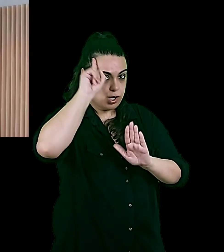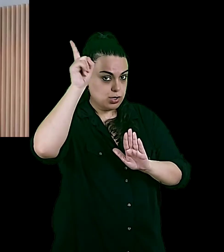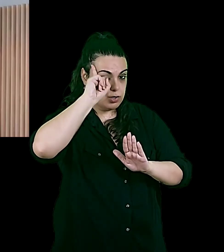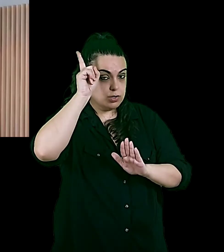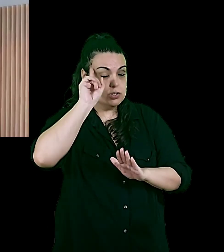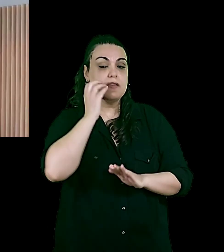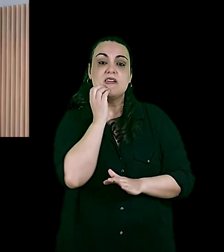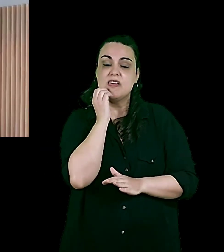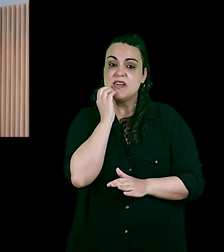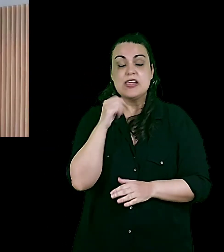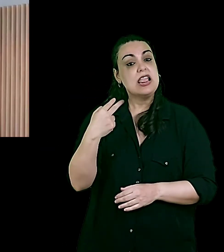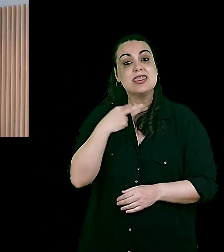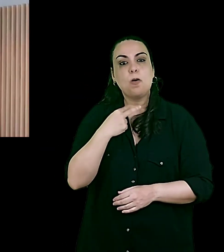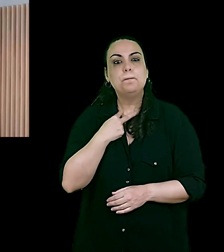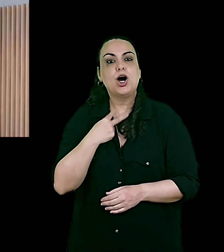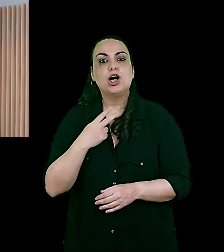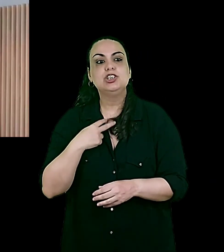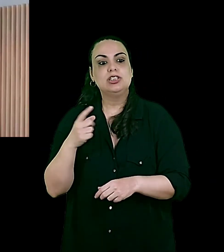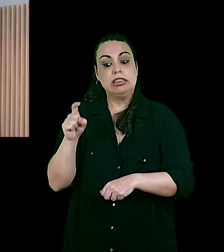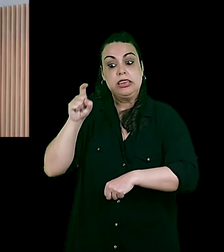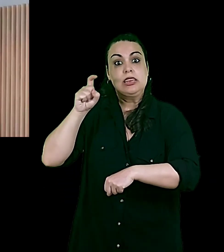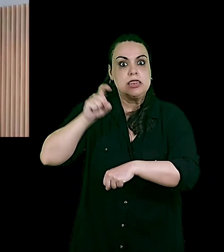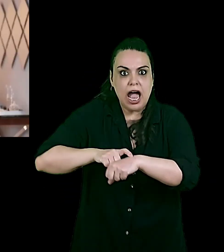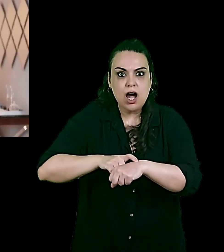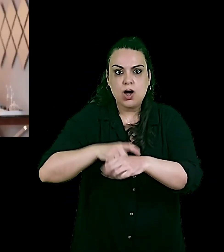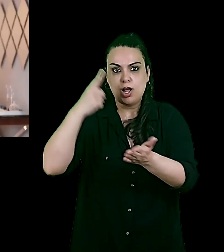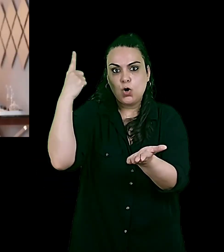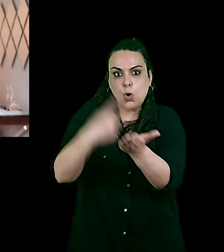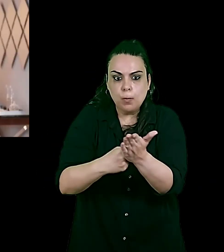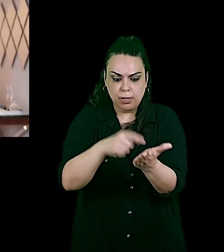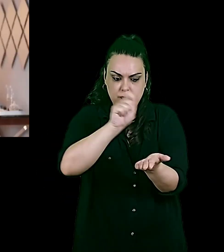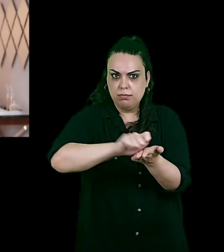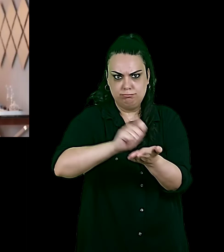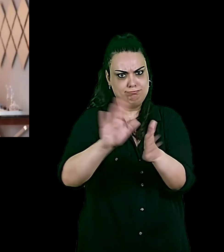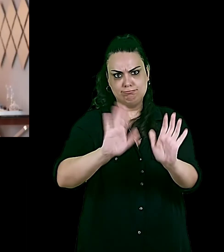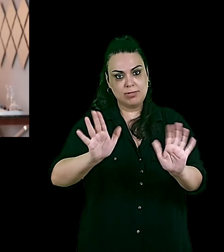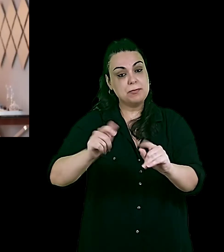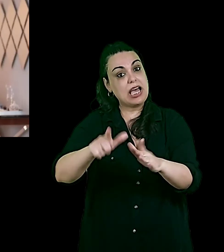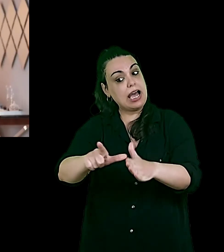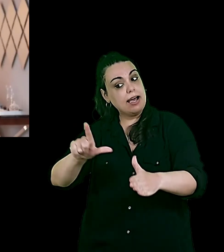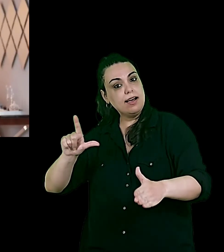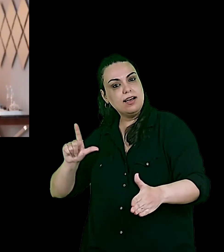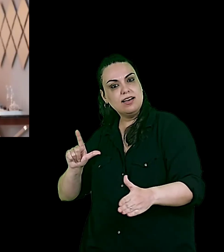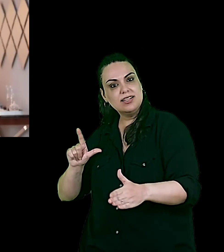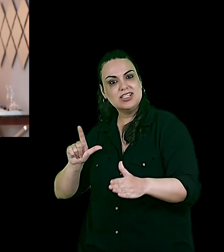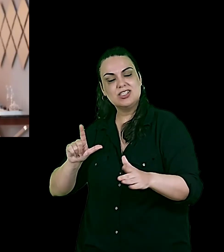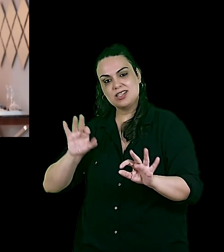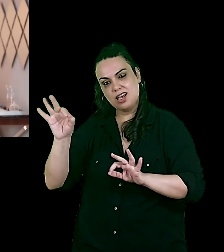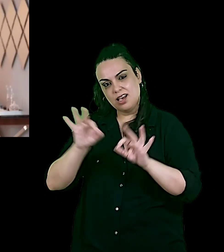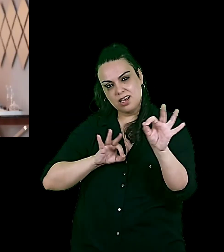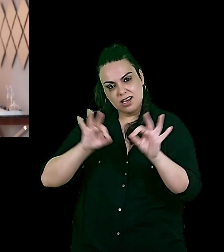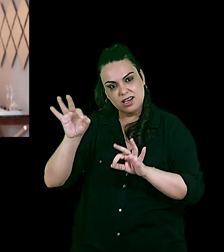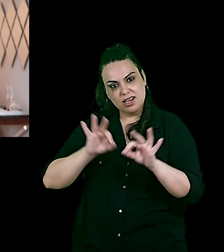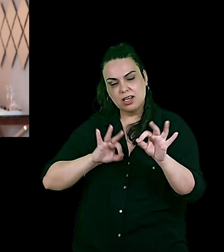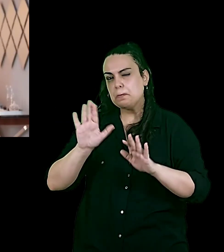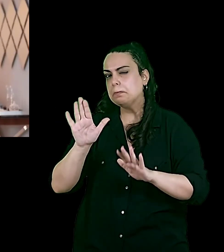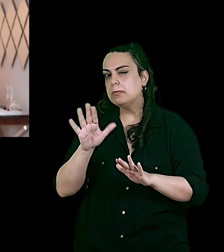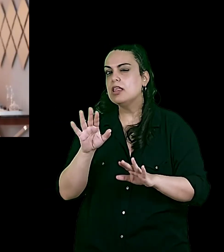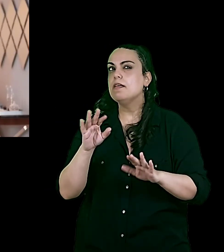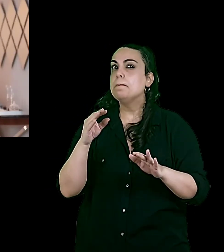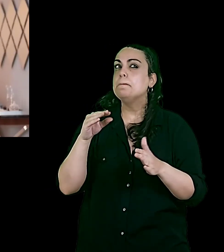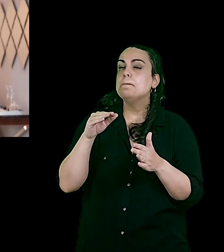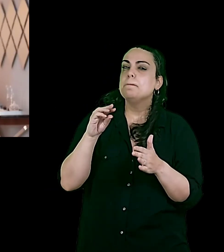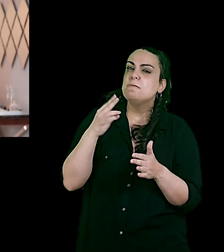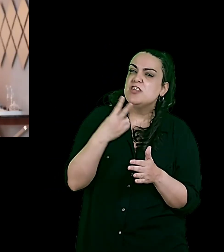funciona? Você não pode deixar para escrever no dia dos compromissos o que você vai fazer. Você precisa estabelecer com